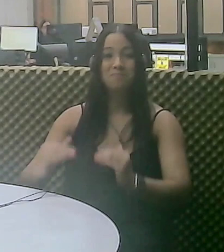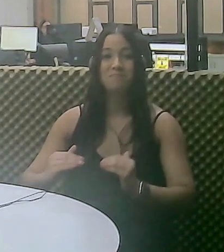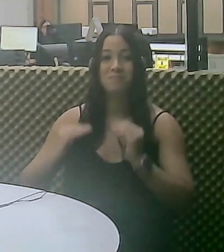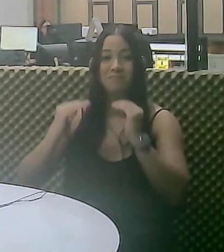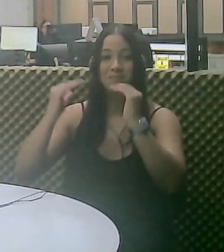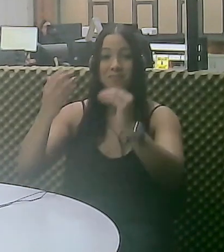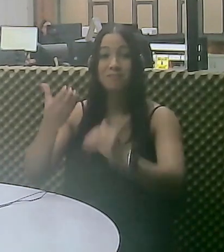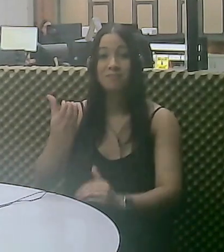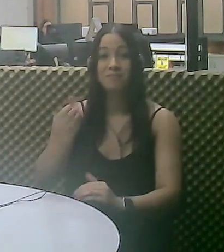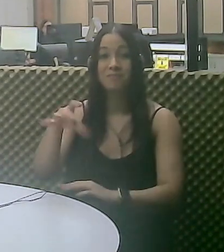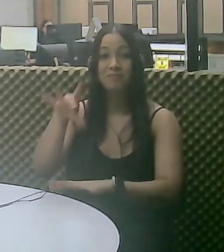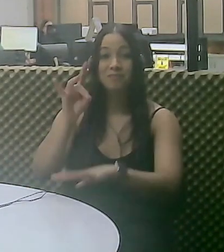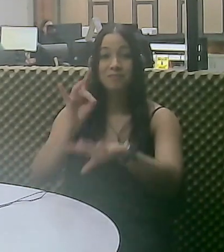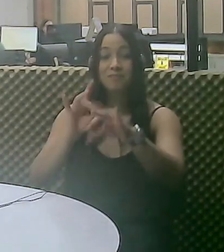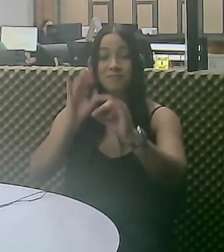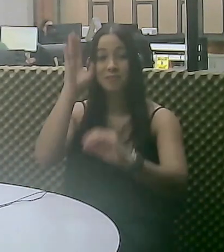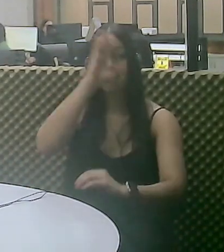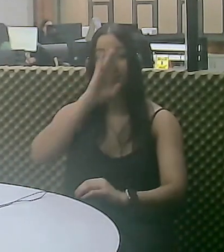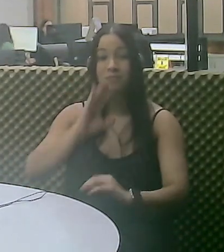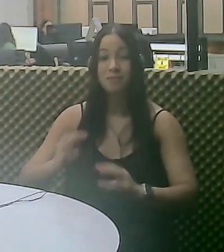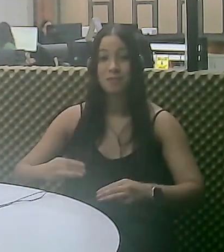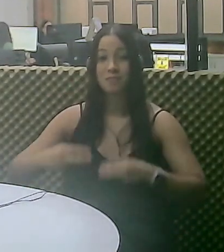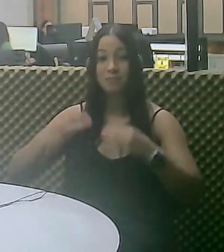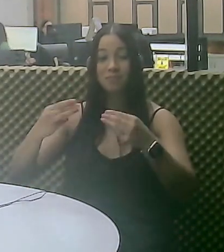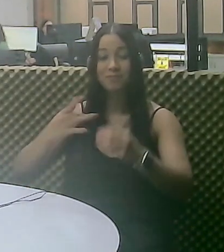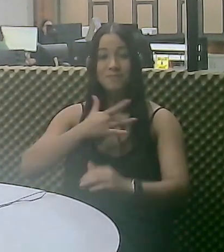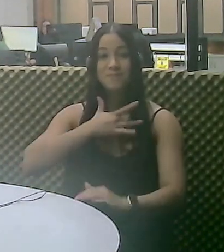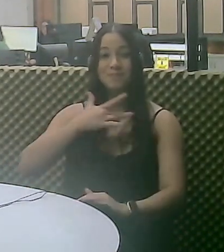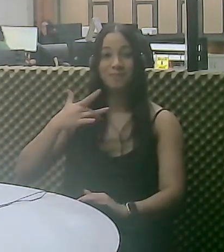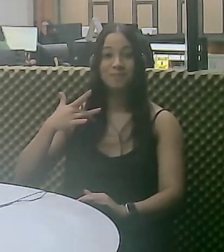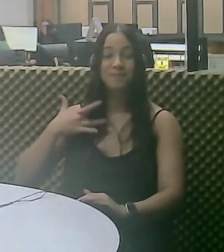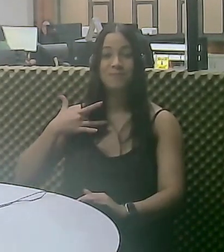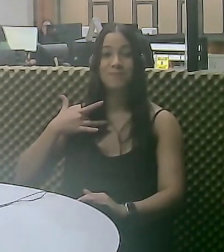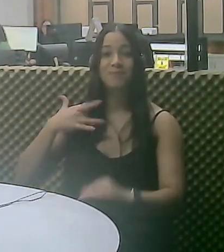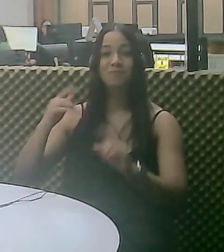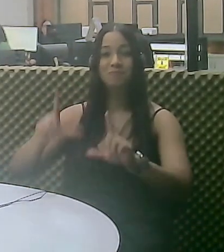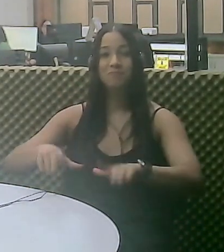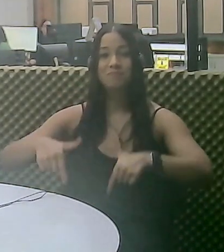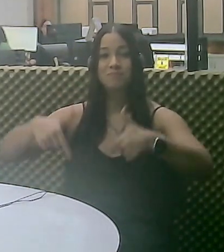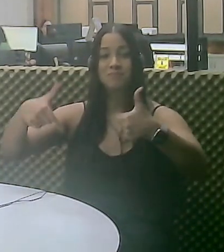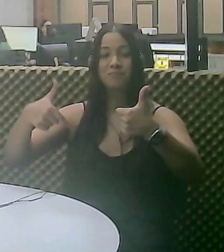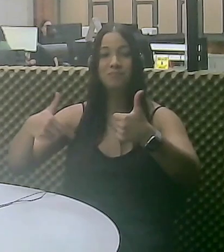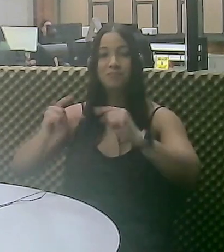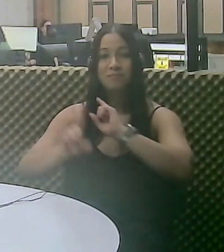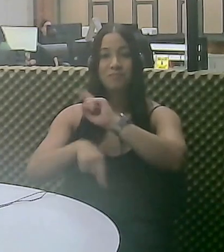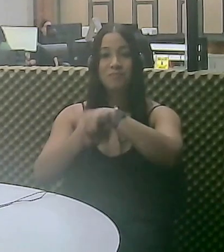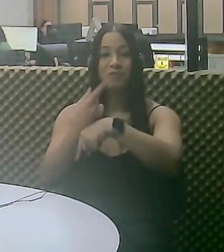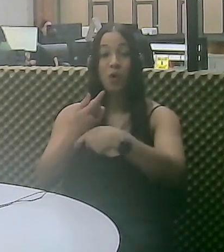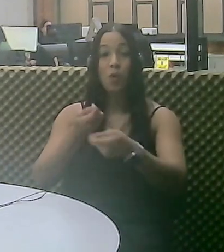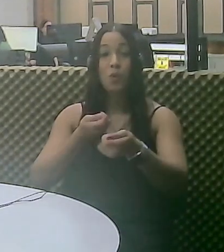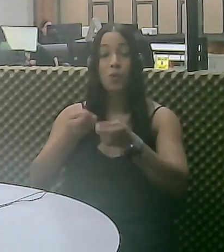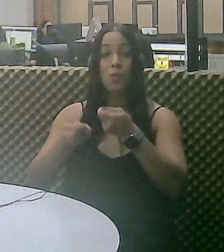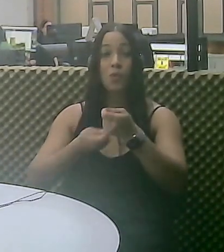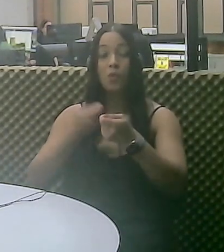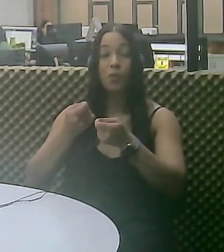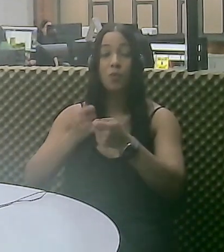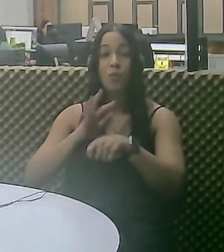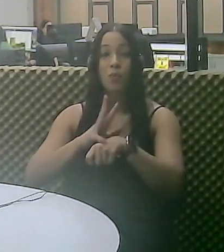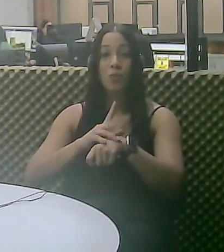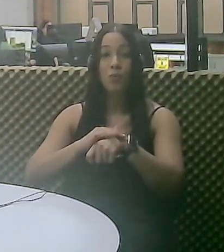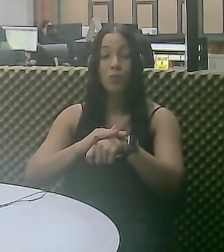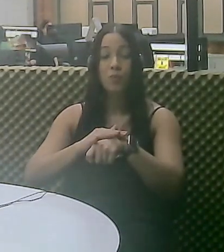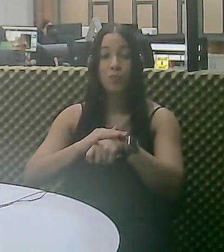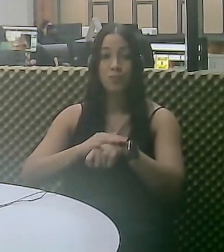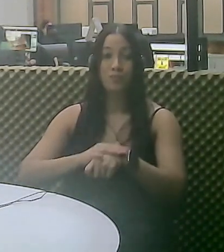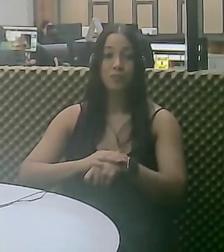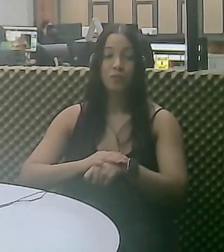6 selecionadas no país pelo Ministério da Saúde a participar de uma ação inovadora de controle das arboviroses.